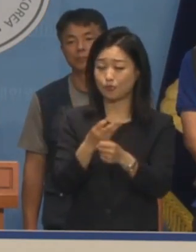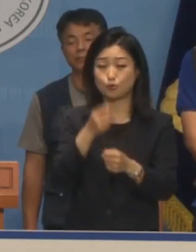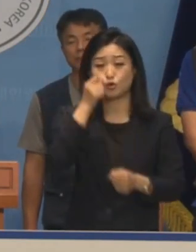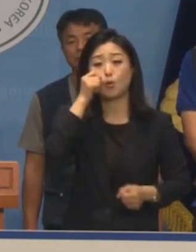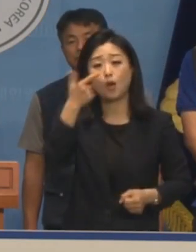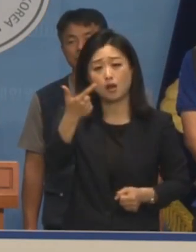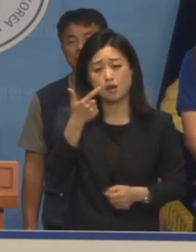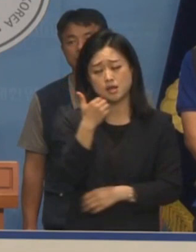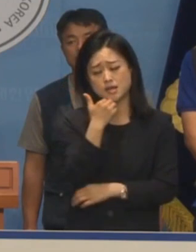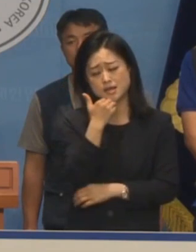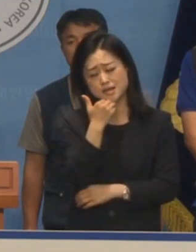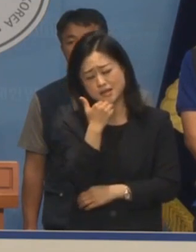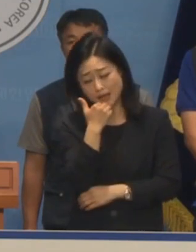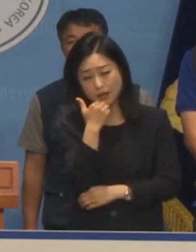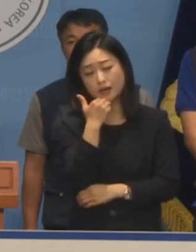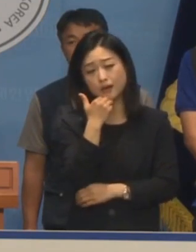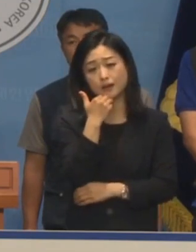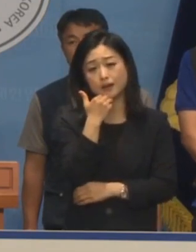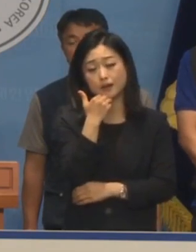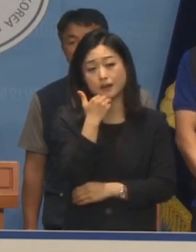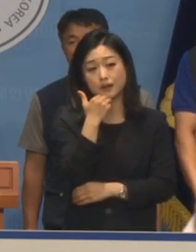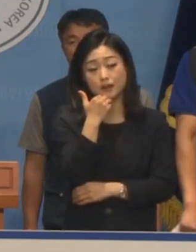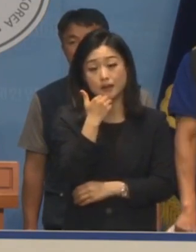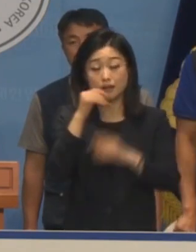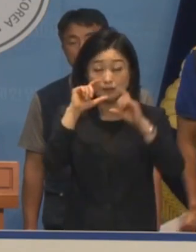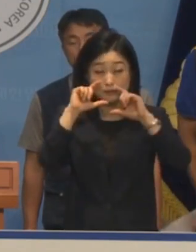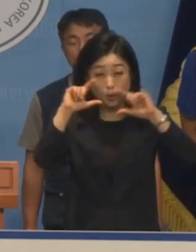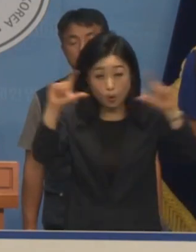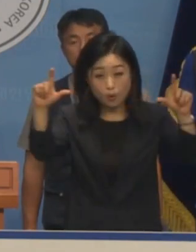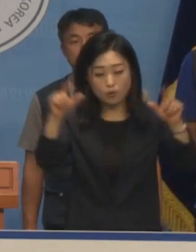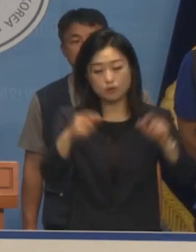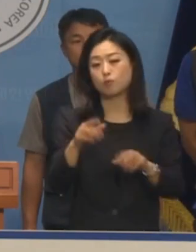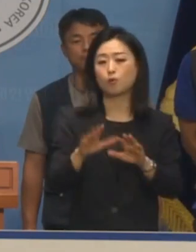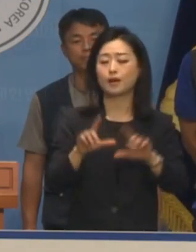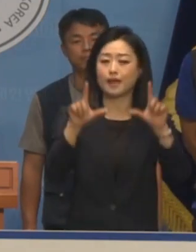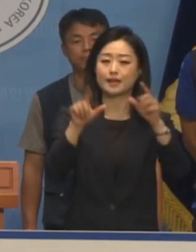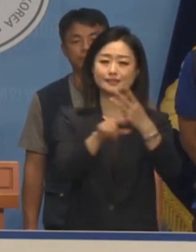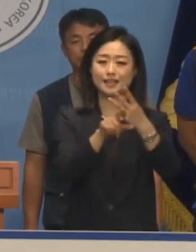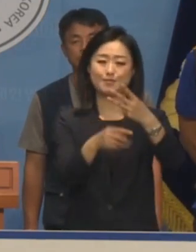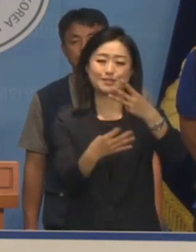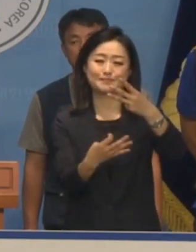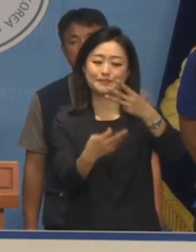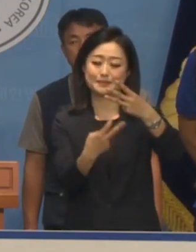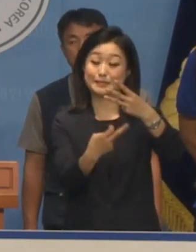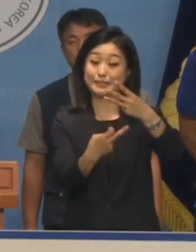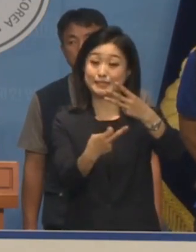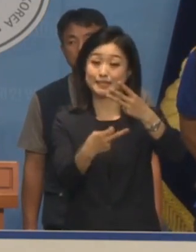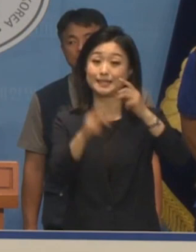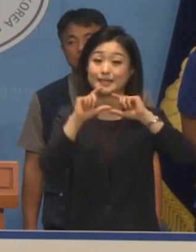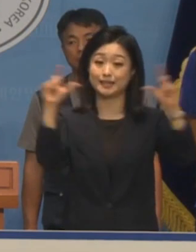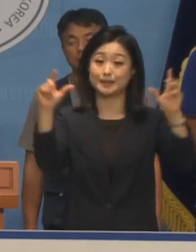걸렸습니다 그 판결의 선고가 올해 24년 3월 12일